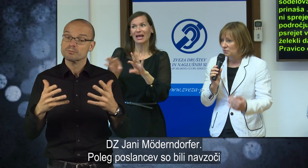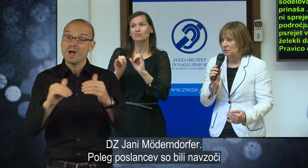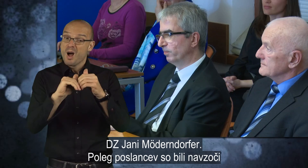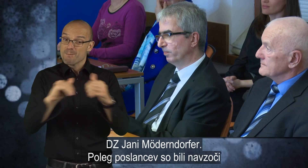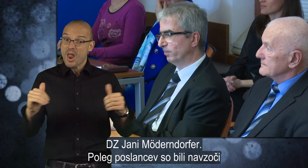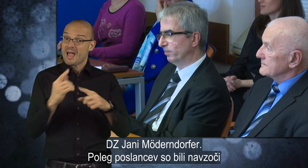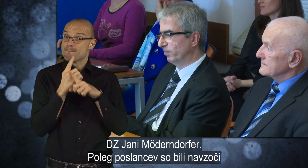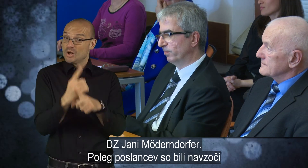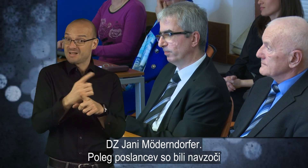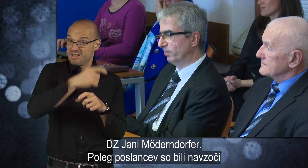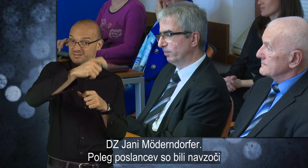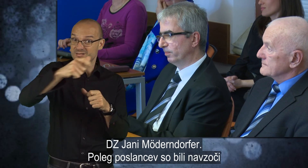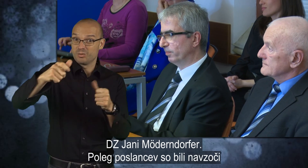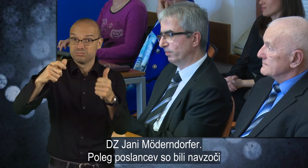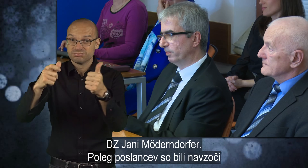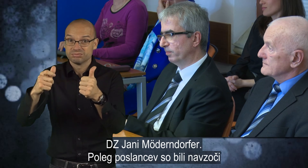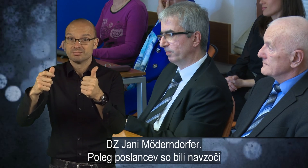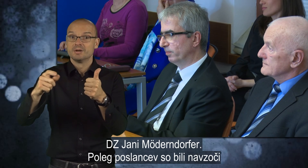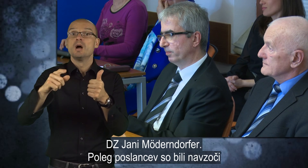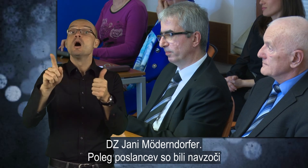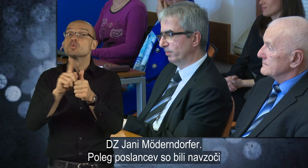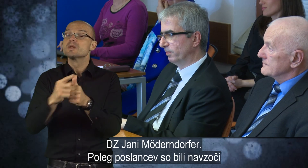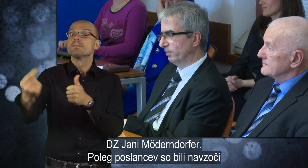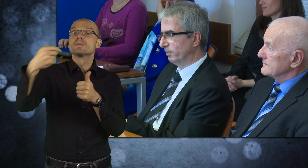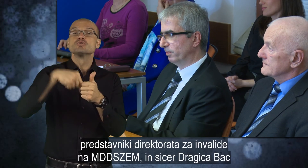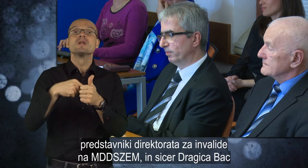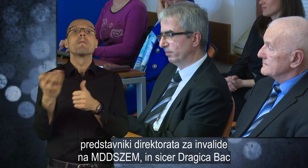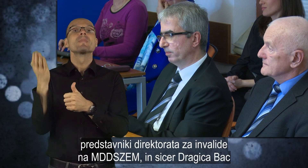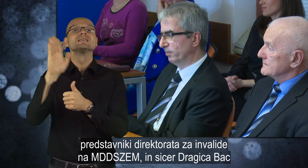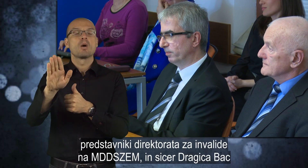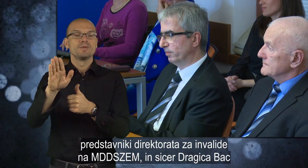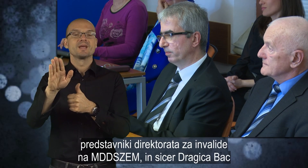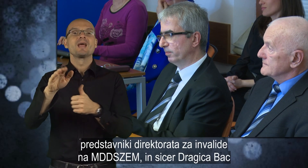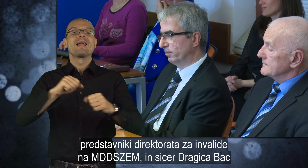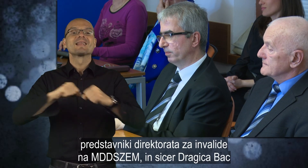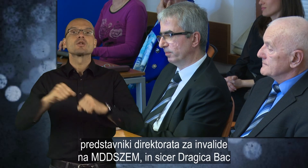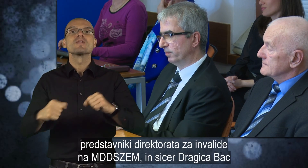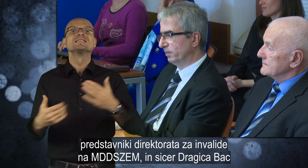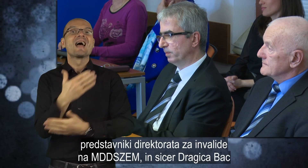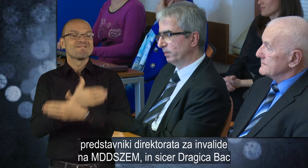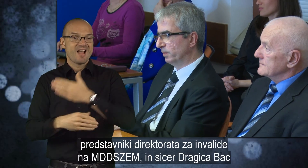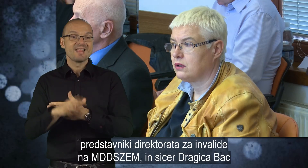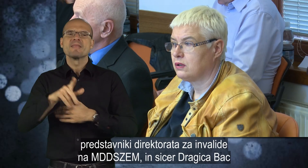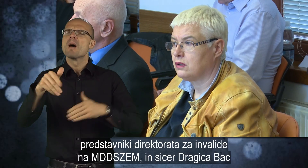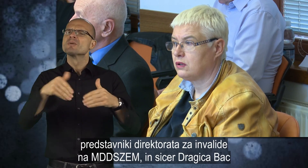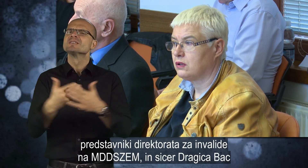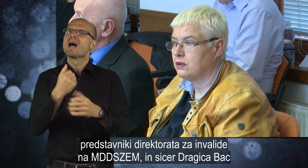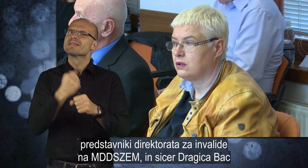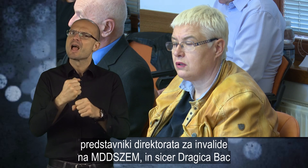Poleg poslancev so bili navzoči predstavniki Direktorata za invalide na MDD-SZEM, in